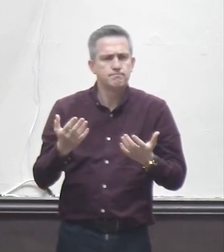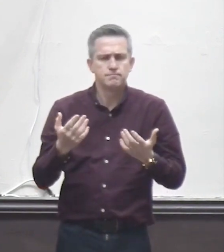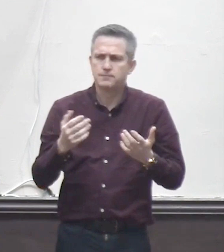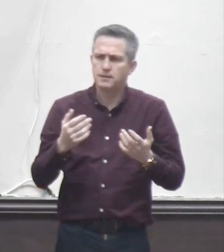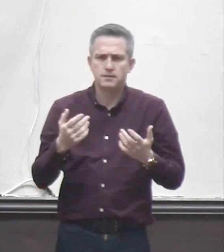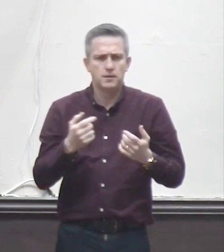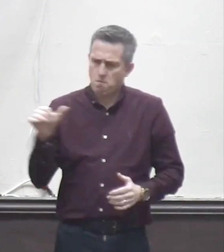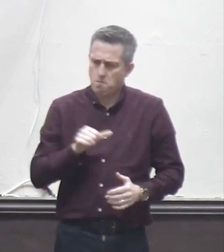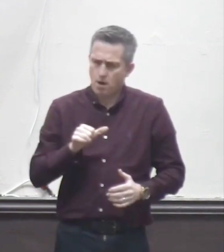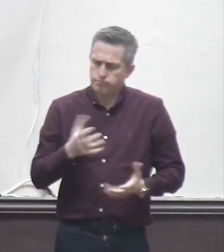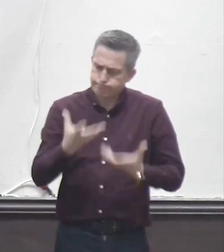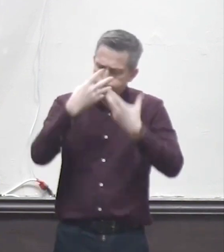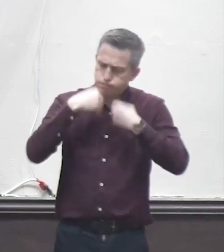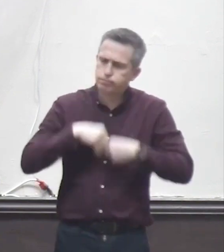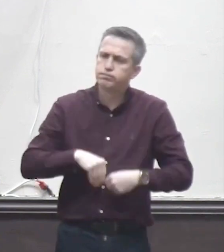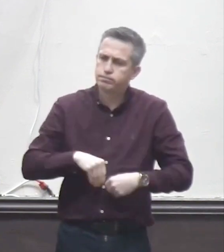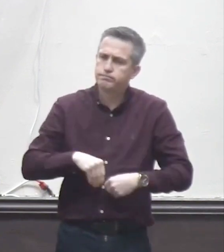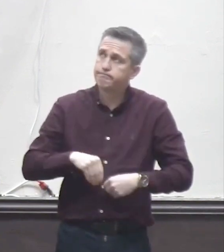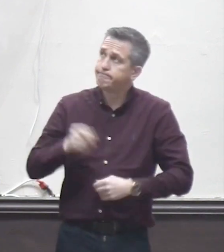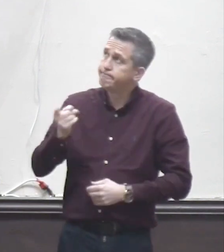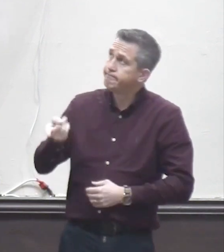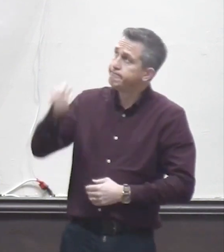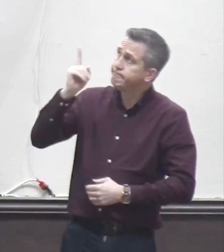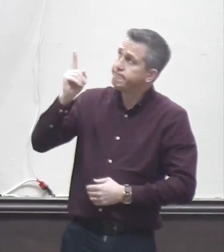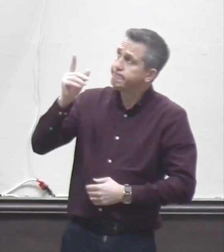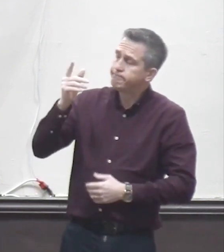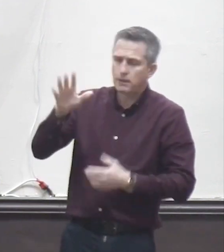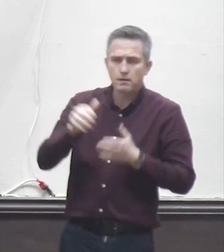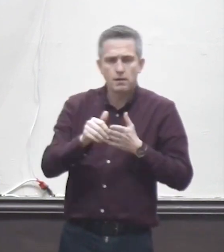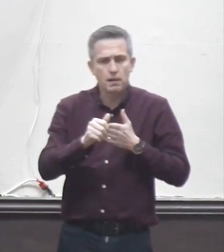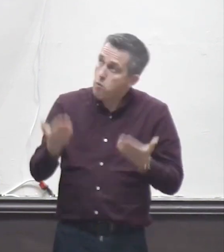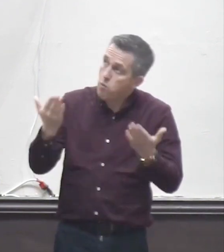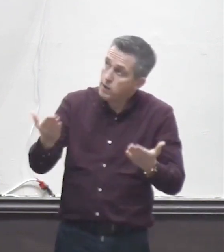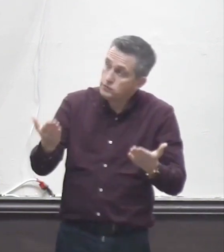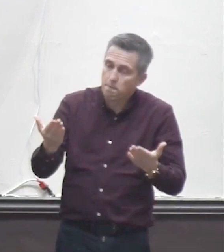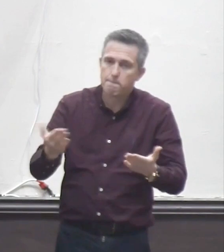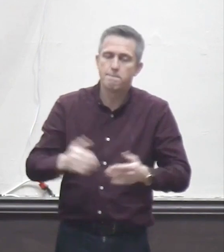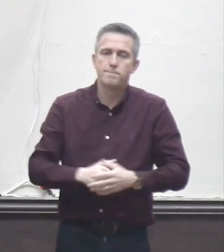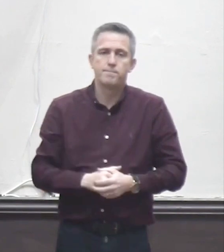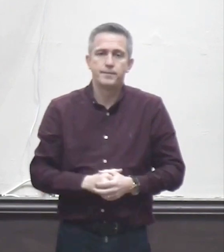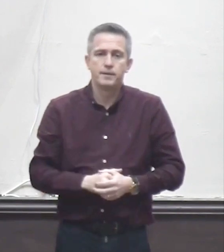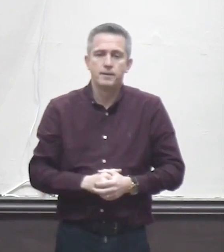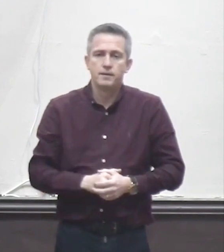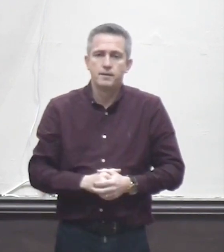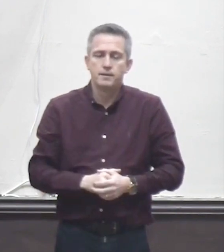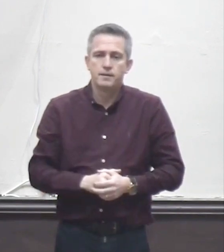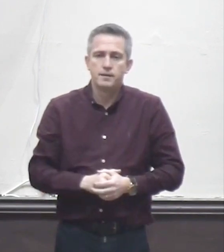life and it directs us with our purpose of worship and it makes sure of the fact